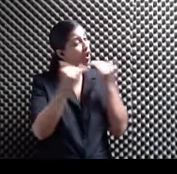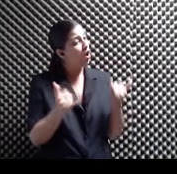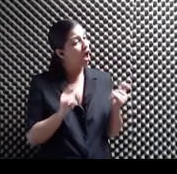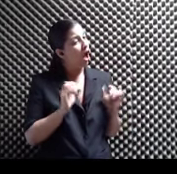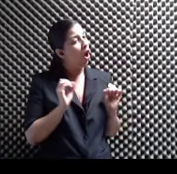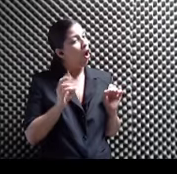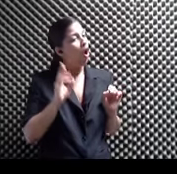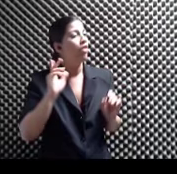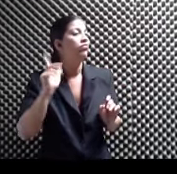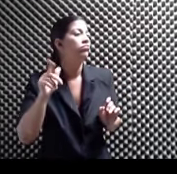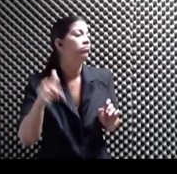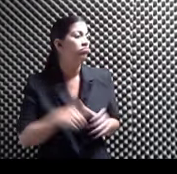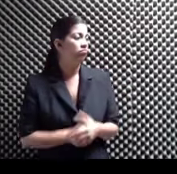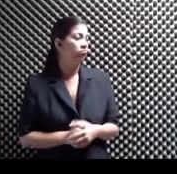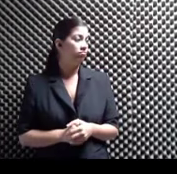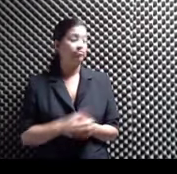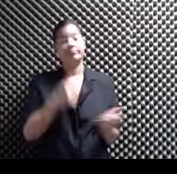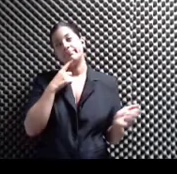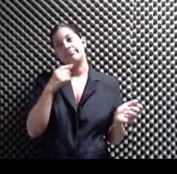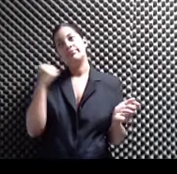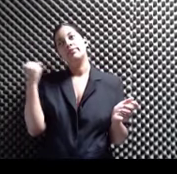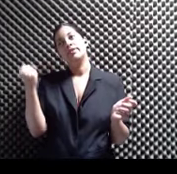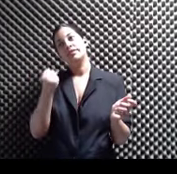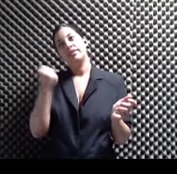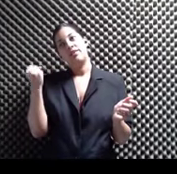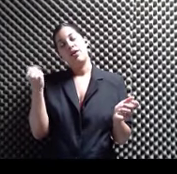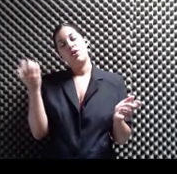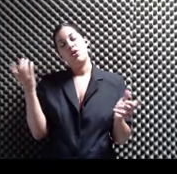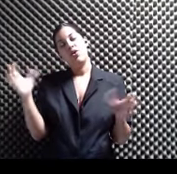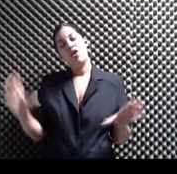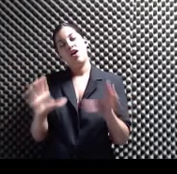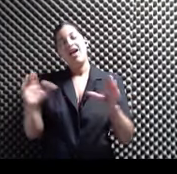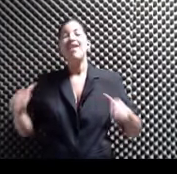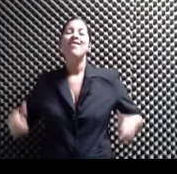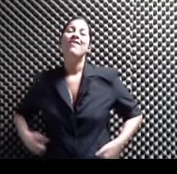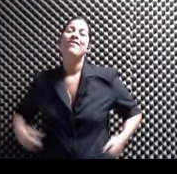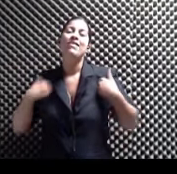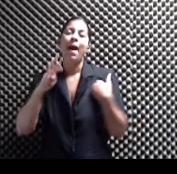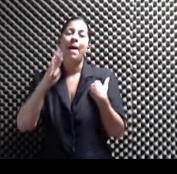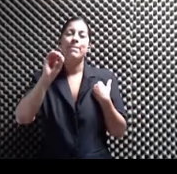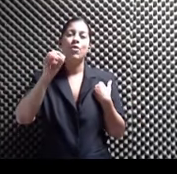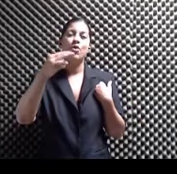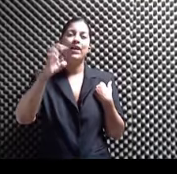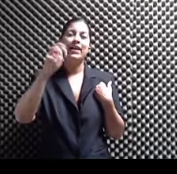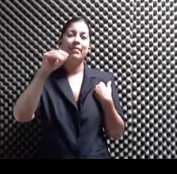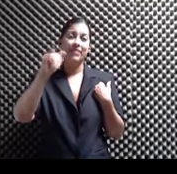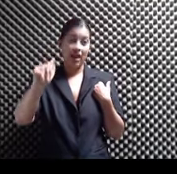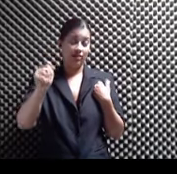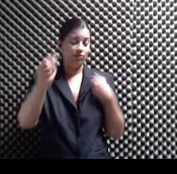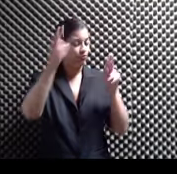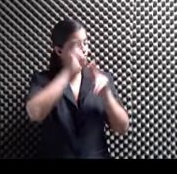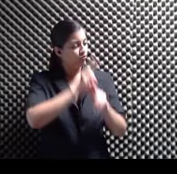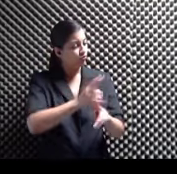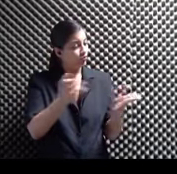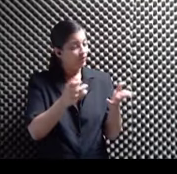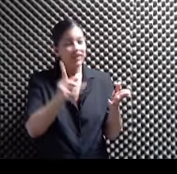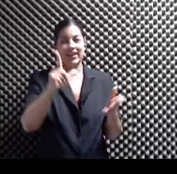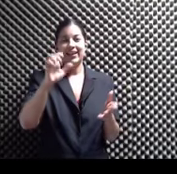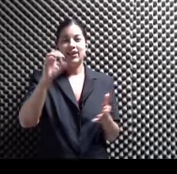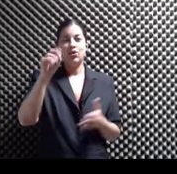Dale. Bueno, el sábado tenemos Vive la Bohemia con el homenaje a tributo a